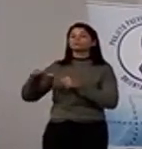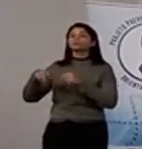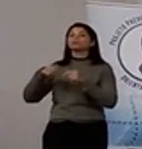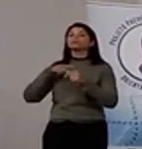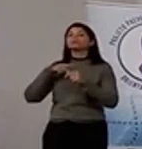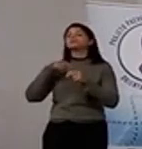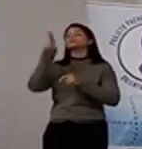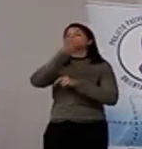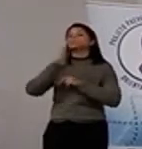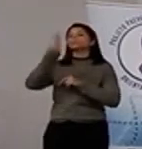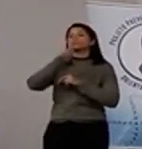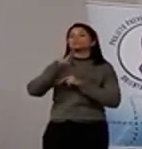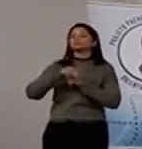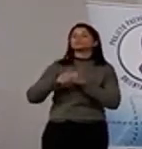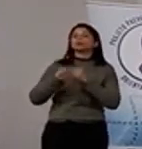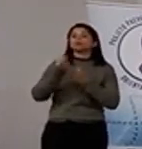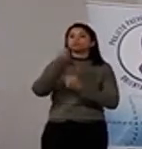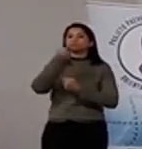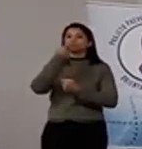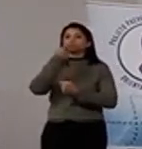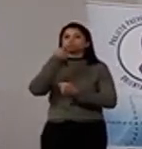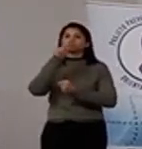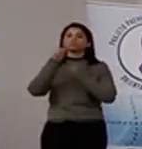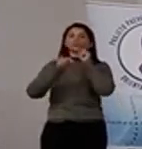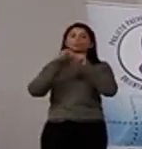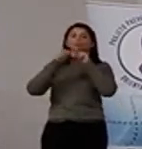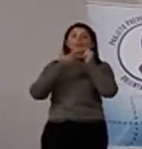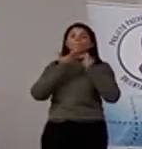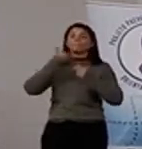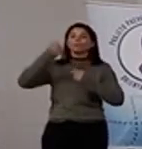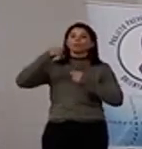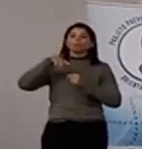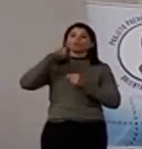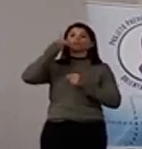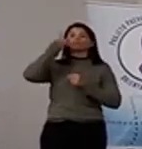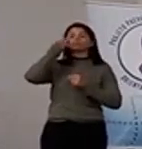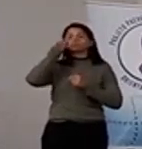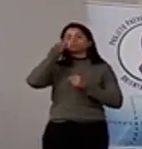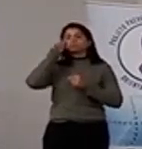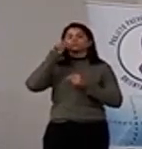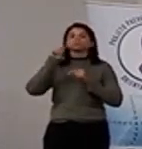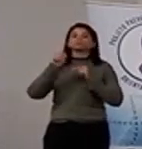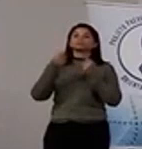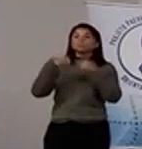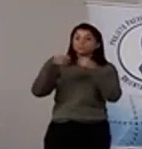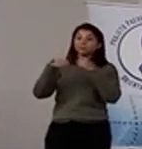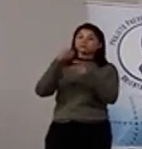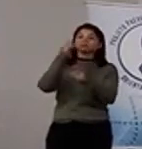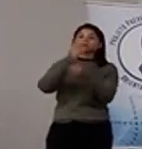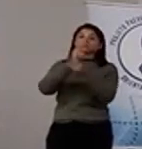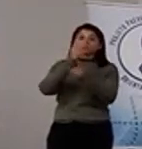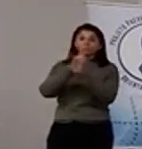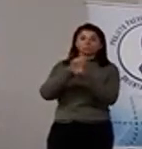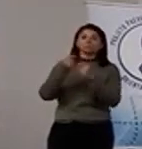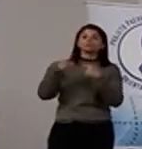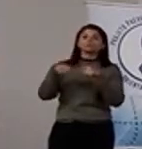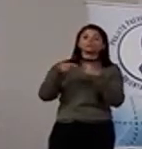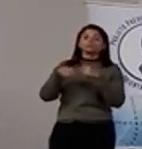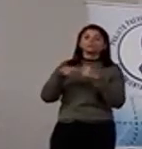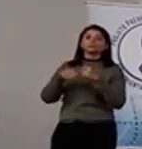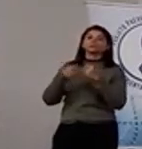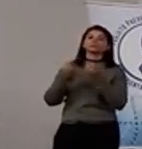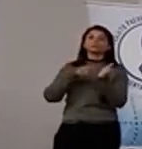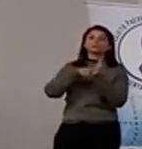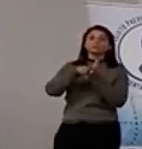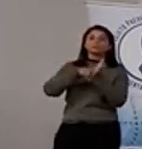uso de alguns medicamentos que melhoram o sono para melhorar a performance da escola. Mas é porque realmente tem que ter o diagnóstico. Então, sem um diagnóstico, às vezes fica muito